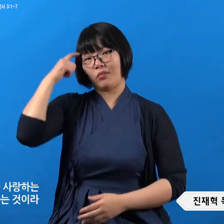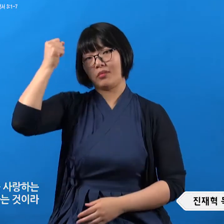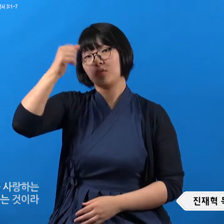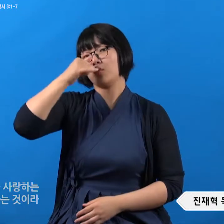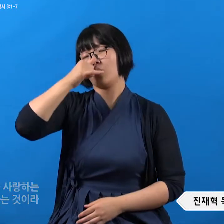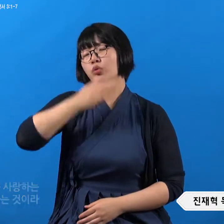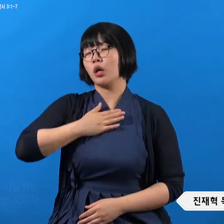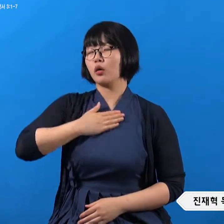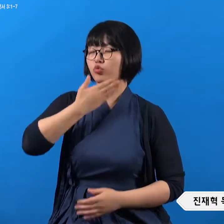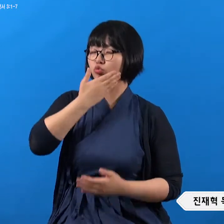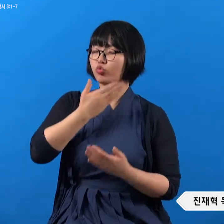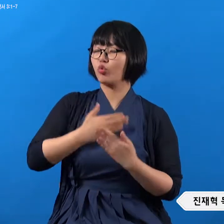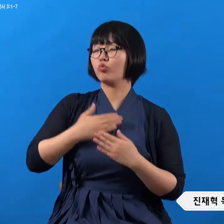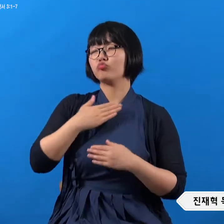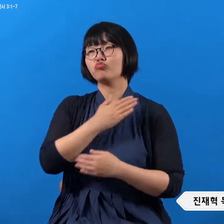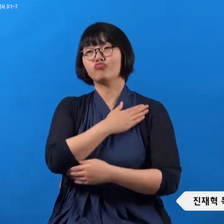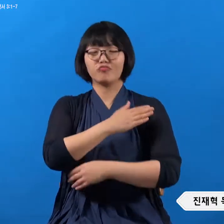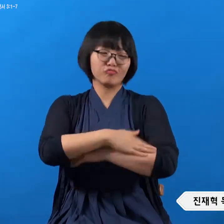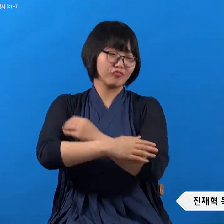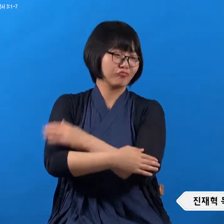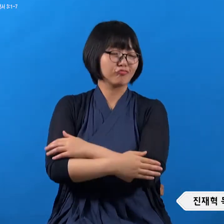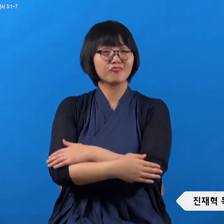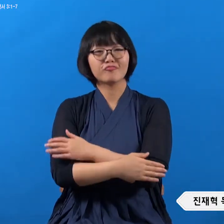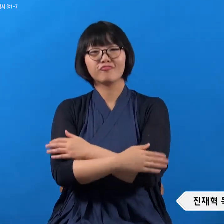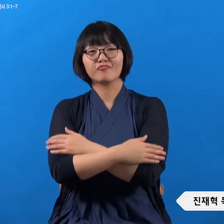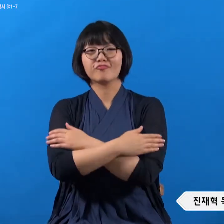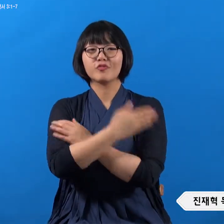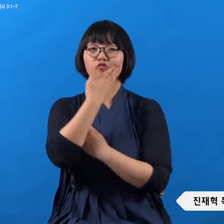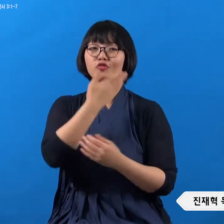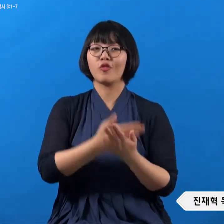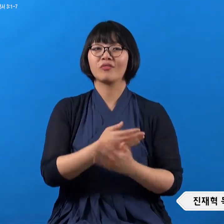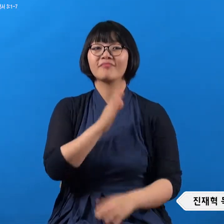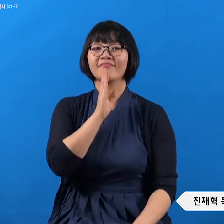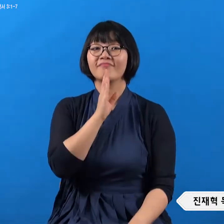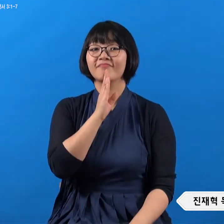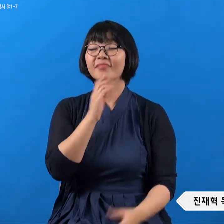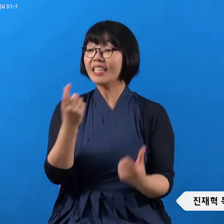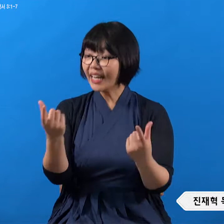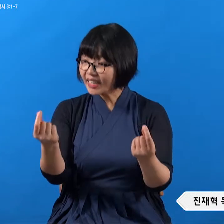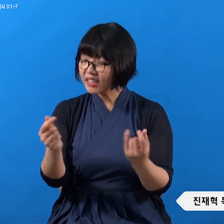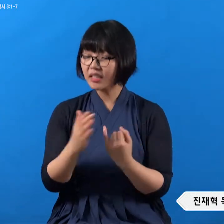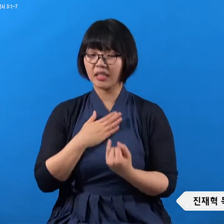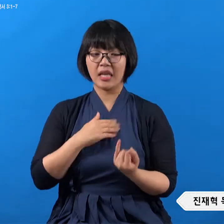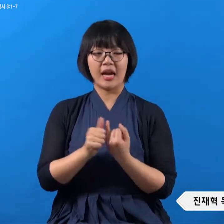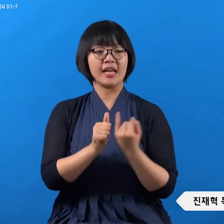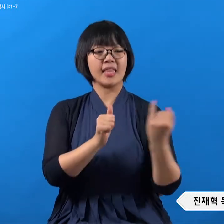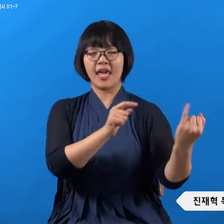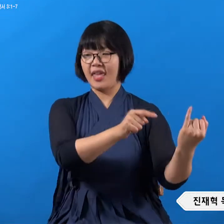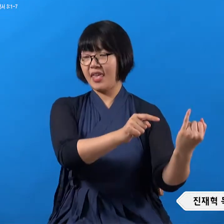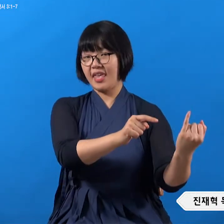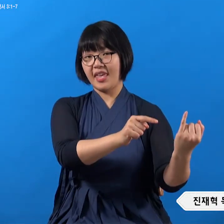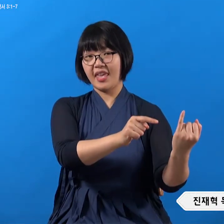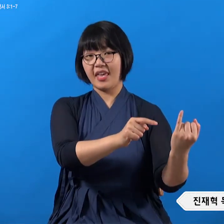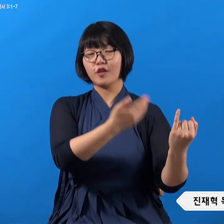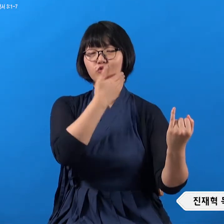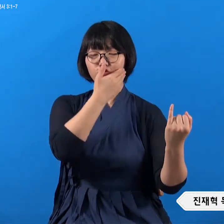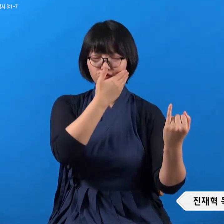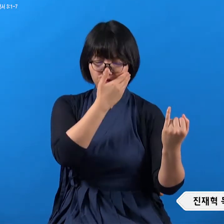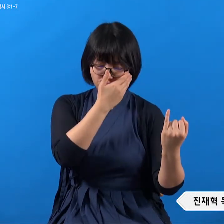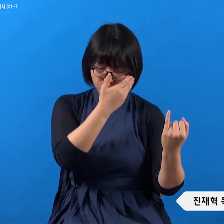여깁니까? 소중하게 다룹니까? 중요하게 생각합니까? 그런 것처럼 그